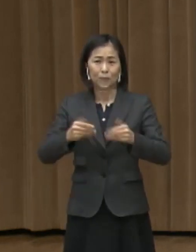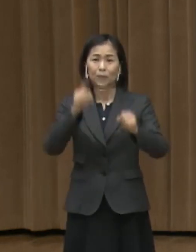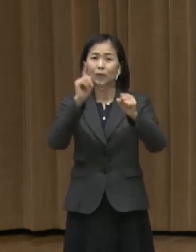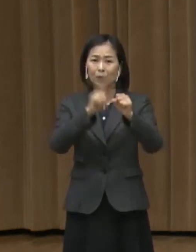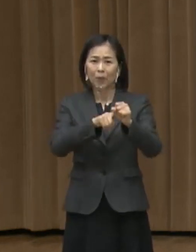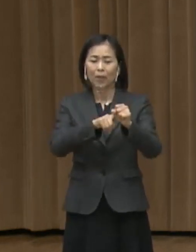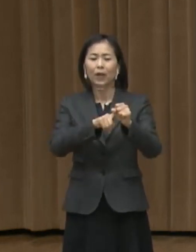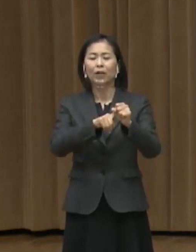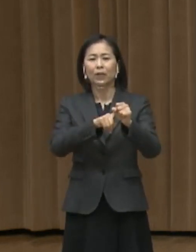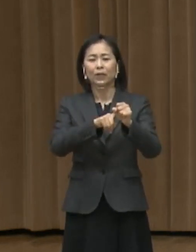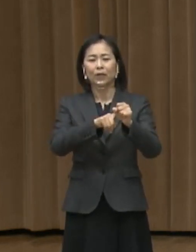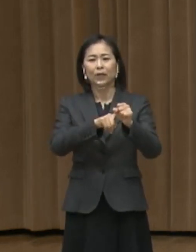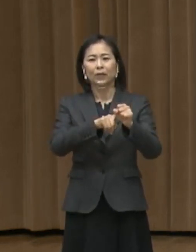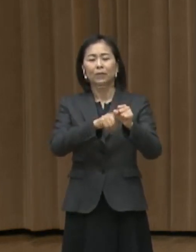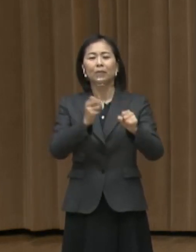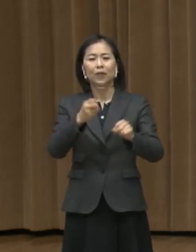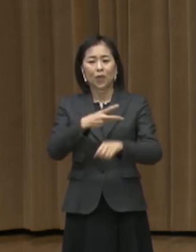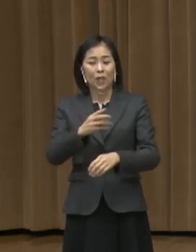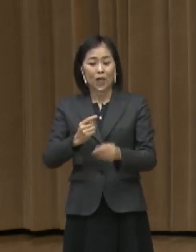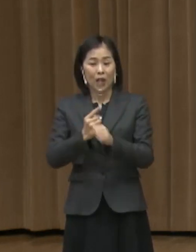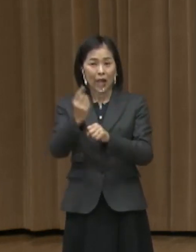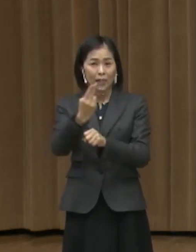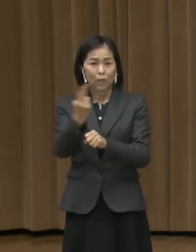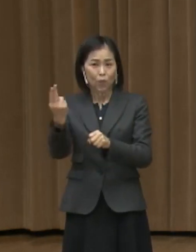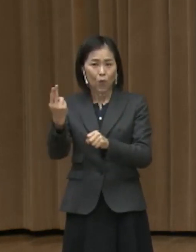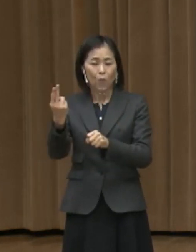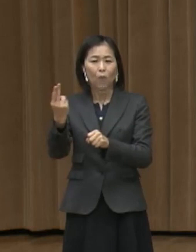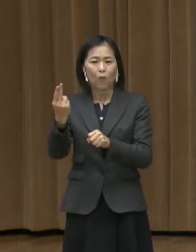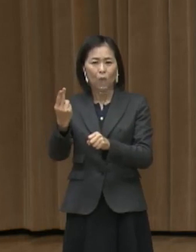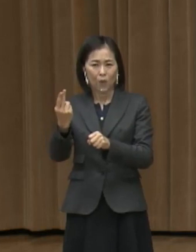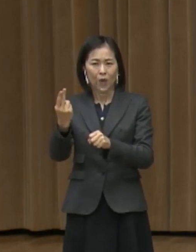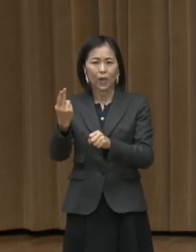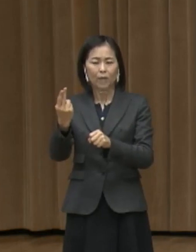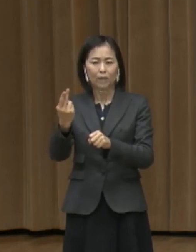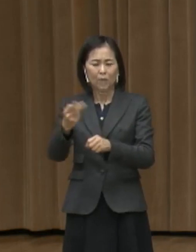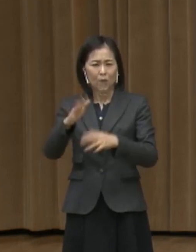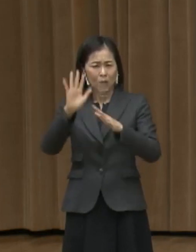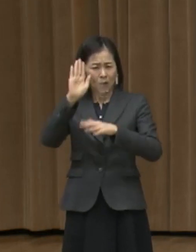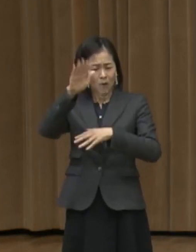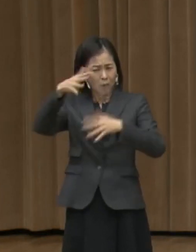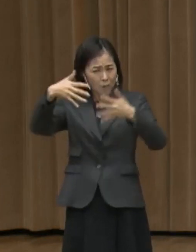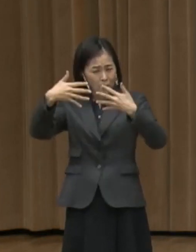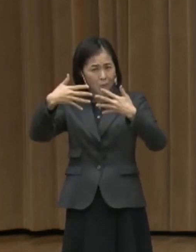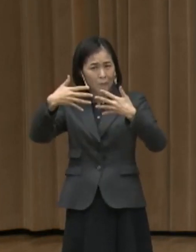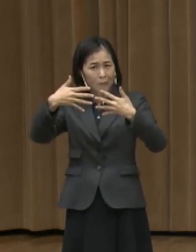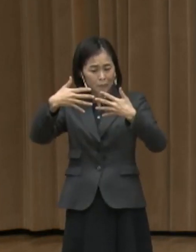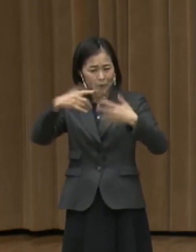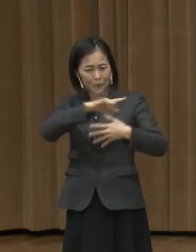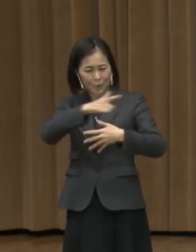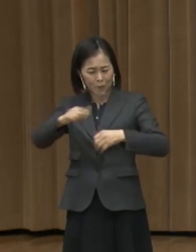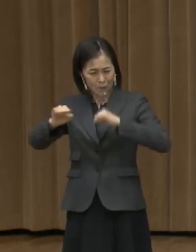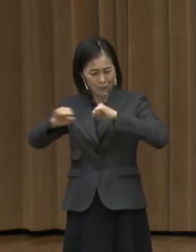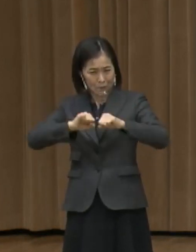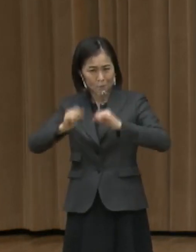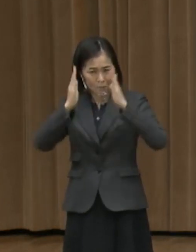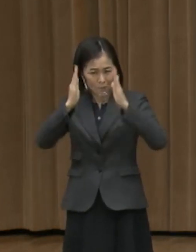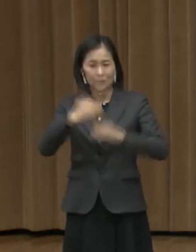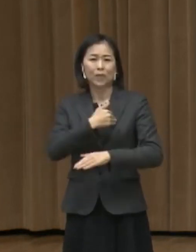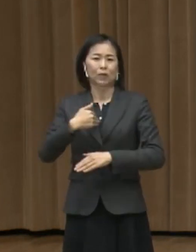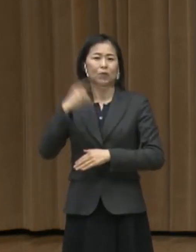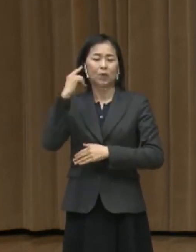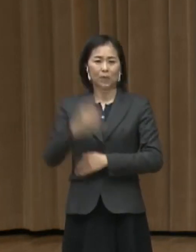を進めるとともに、来年度は収束も見据えた体制を構築をしていただきたいと思っ